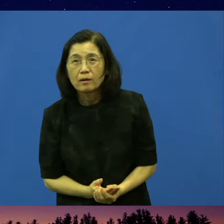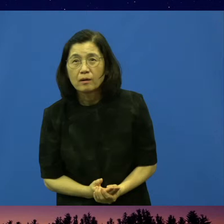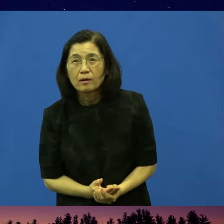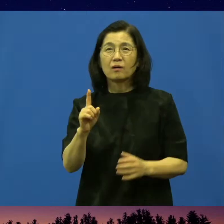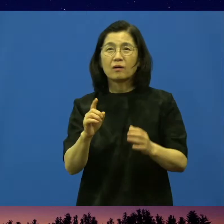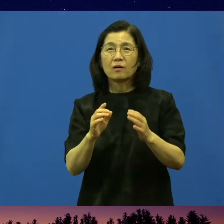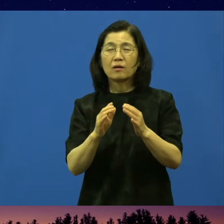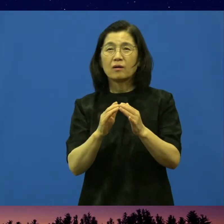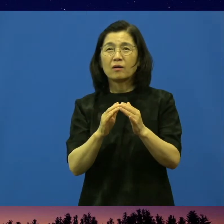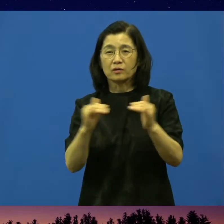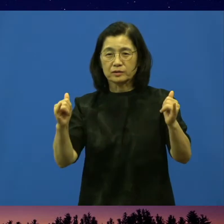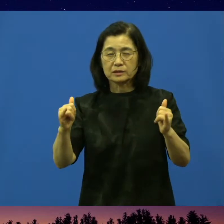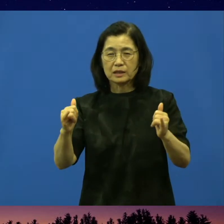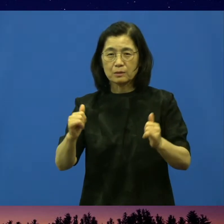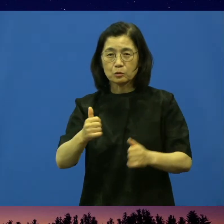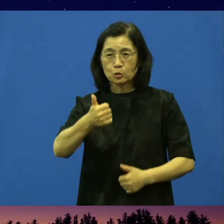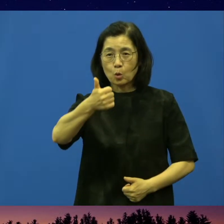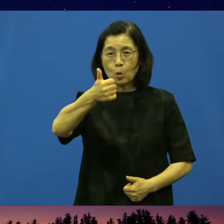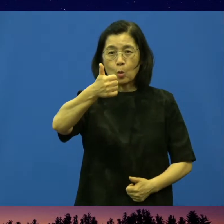거예요. 신사입니다.